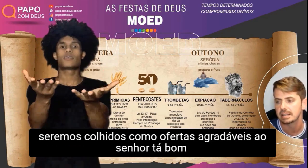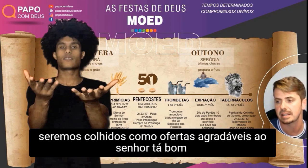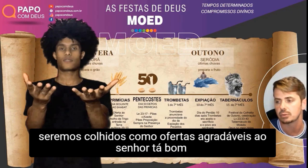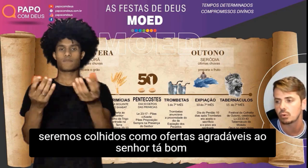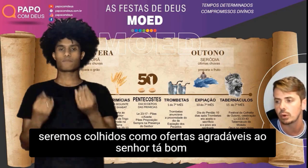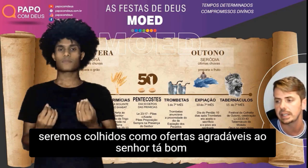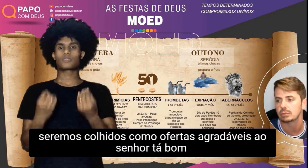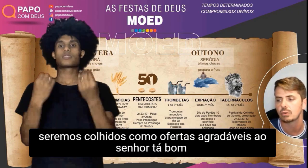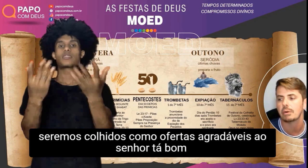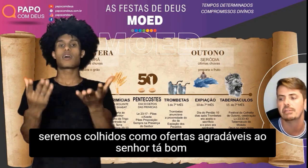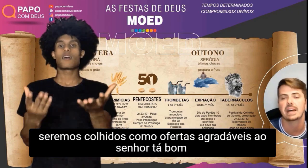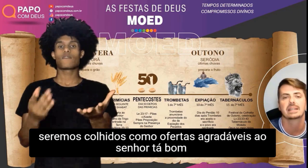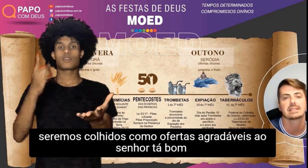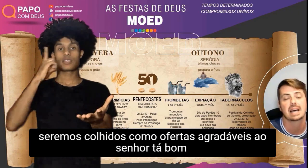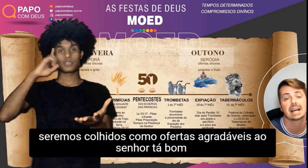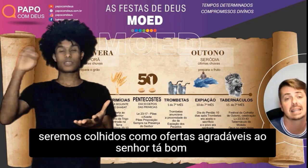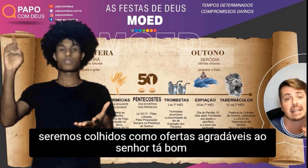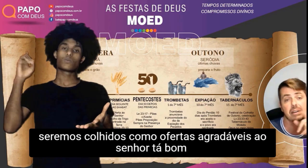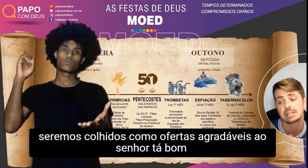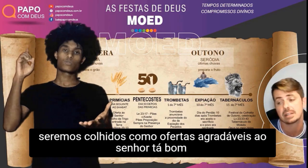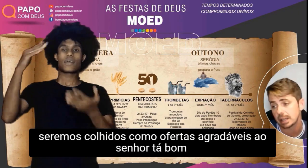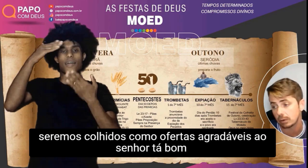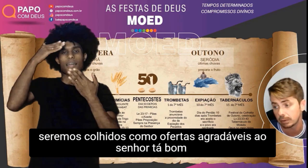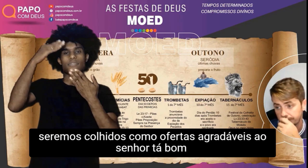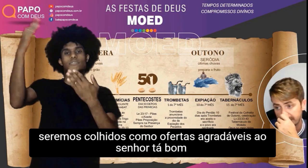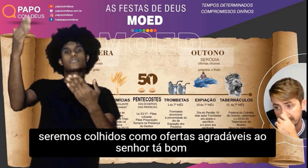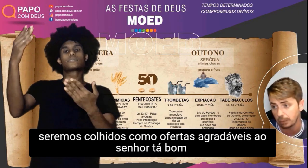mortos seremos colhidos como ofertas